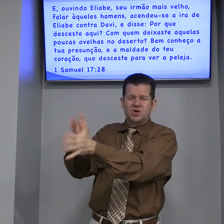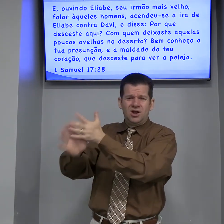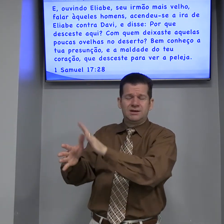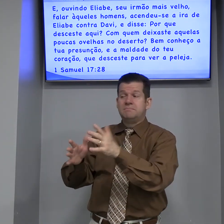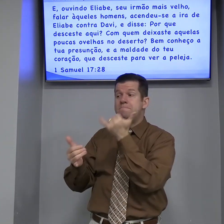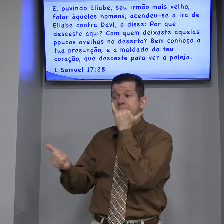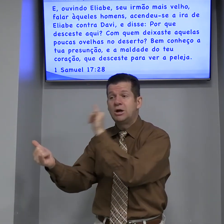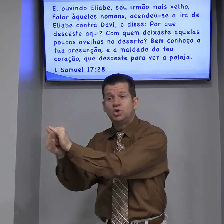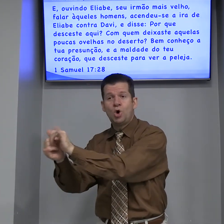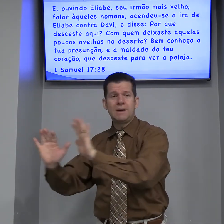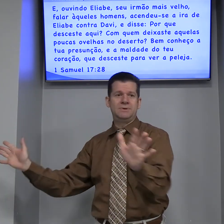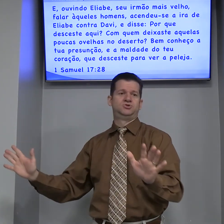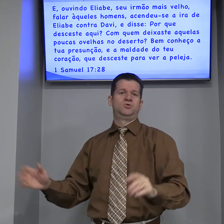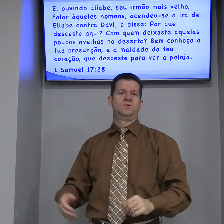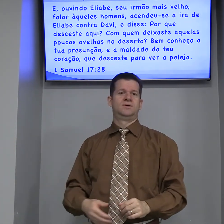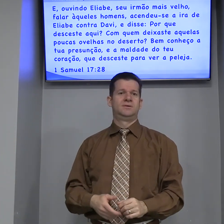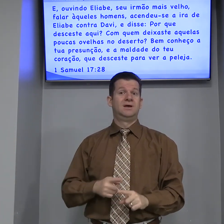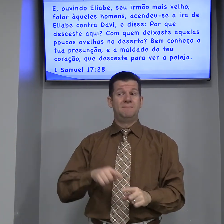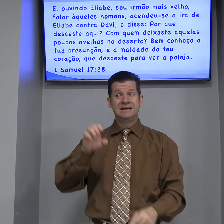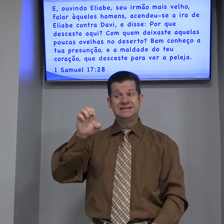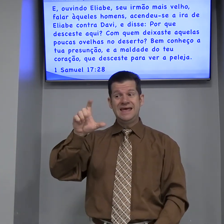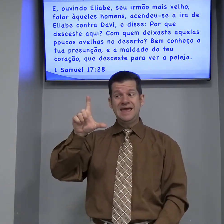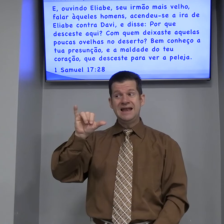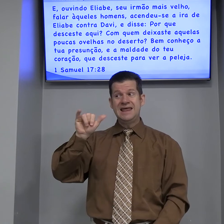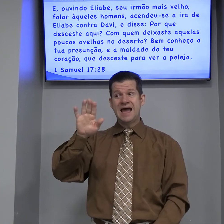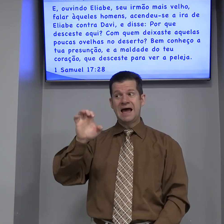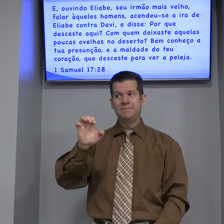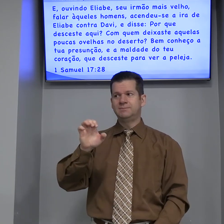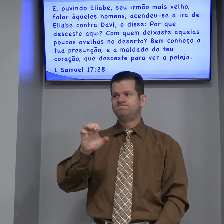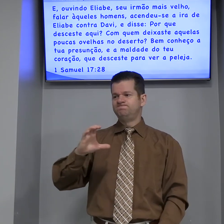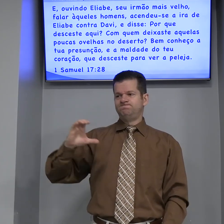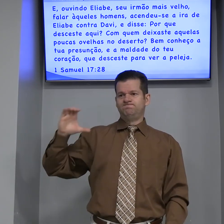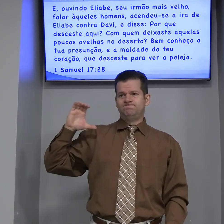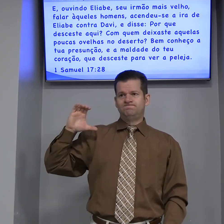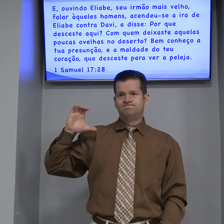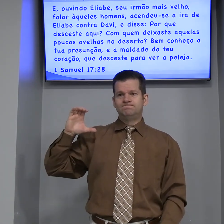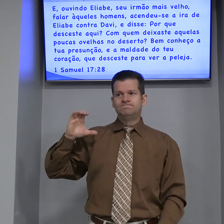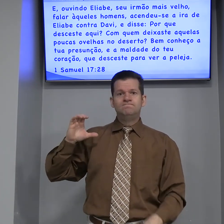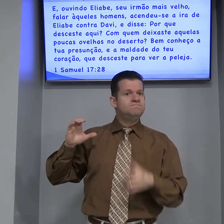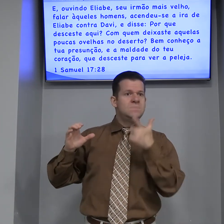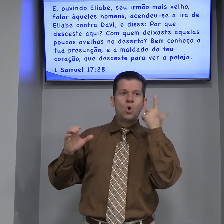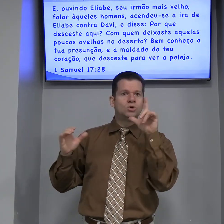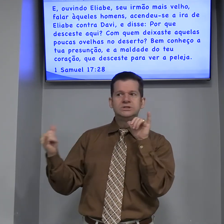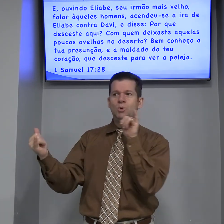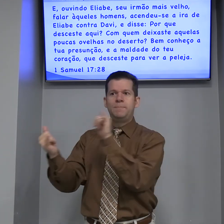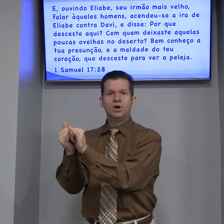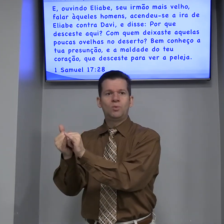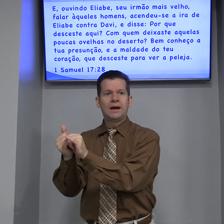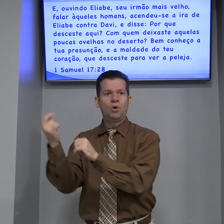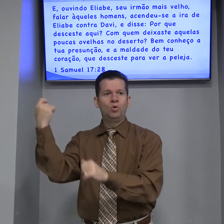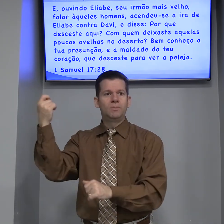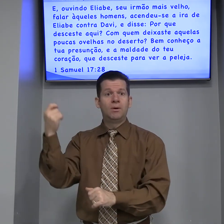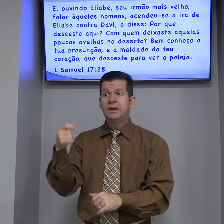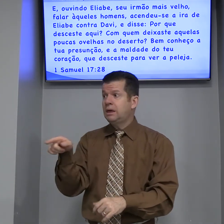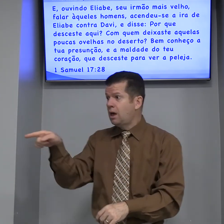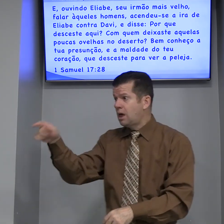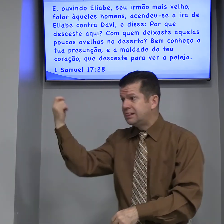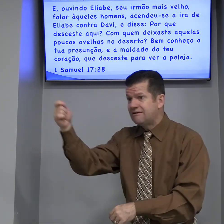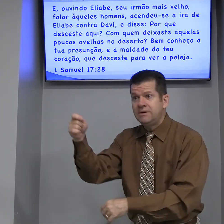olha, perdoe a pessoa. Mas Eliabe não conseguiu perdoar o irmão. E Davi